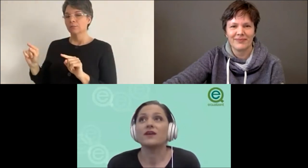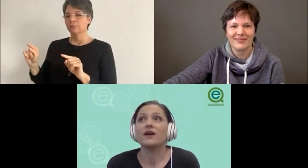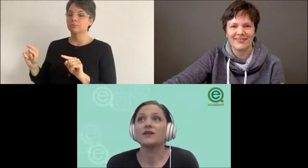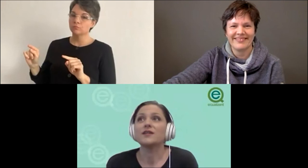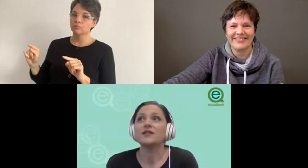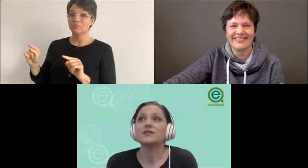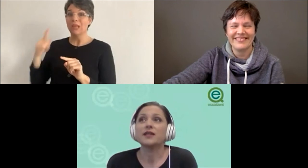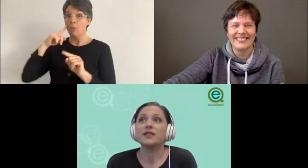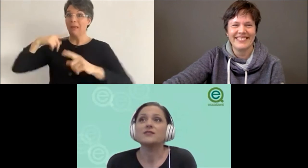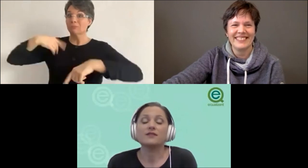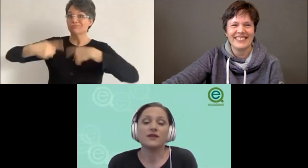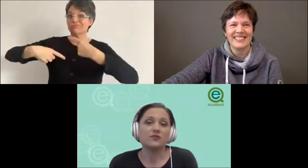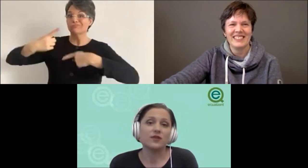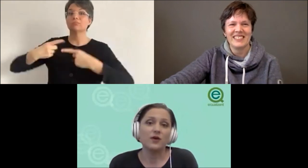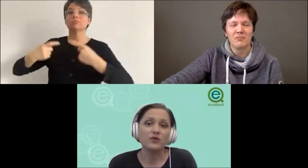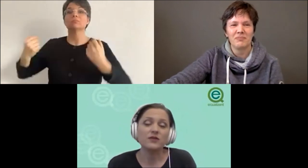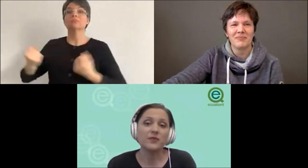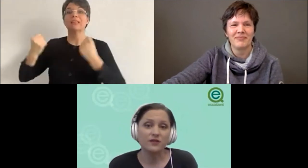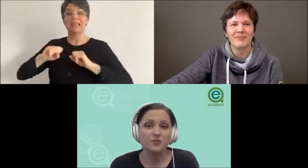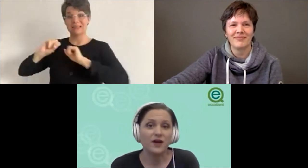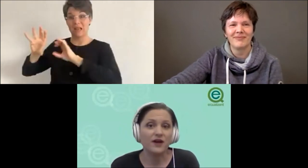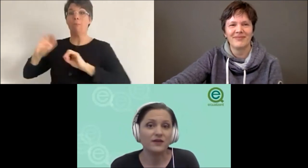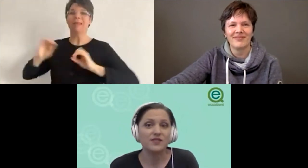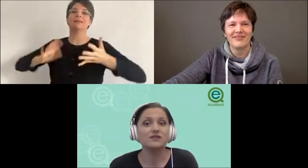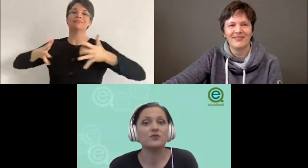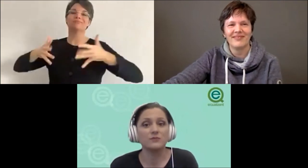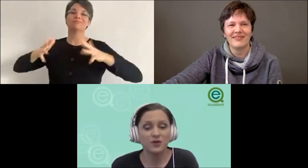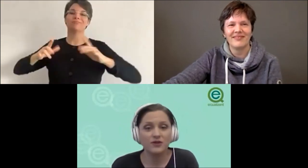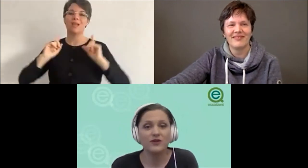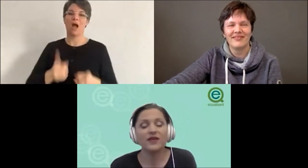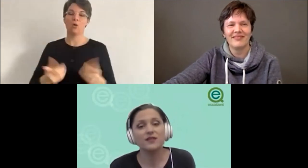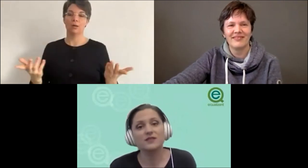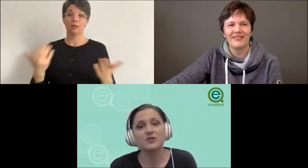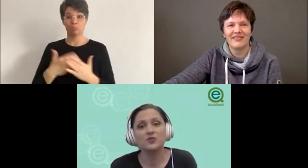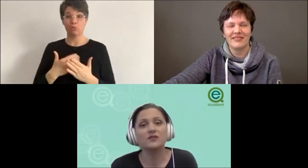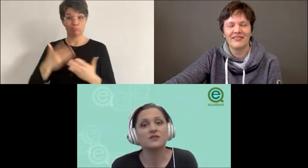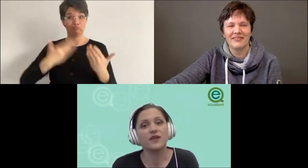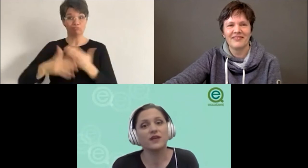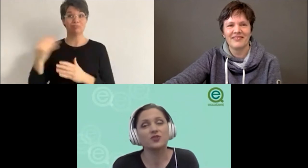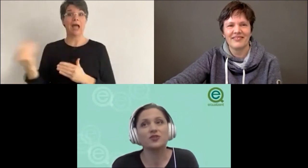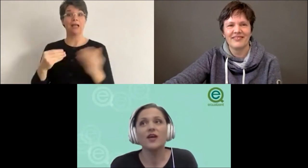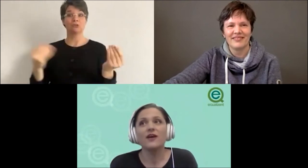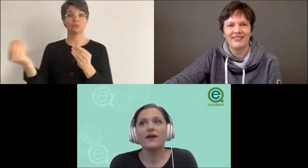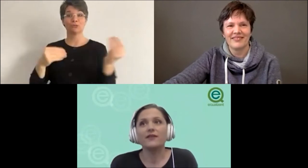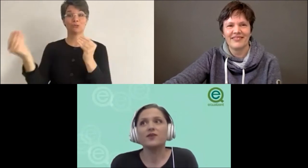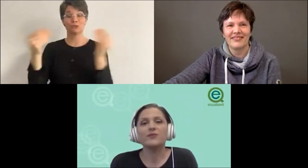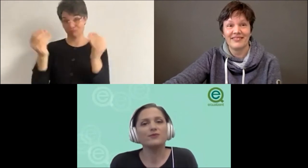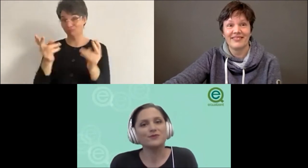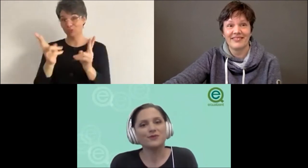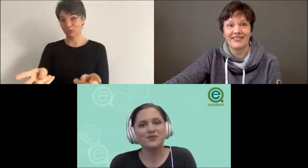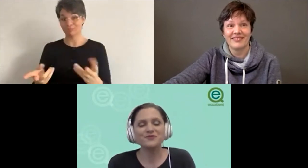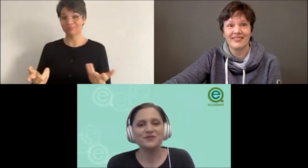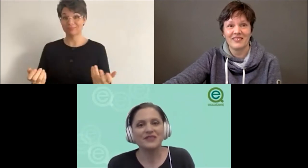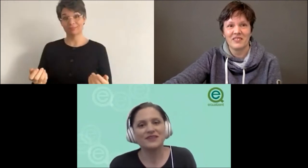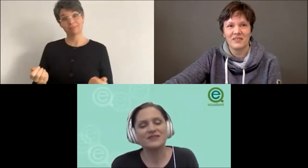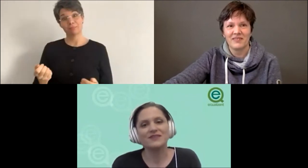erstellen wir gerade die Trainingsanleitungen auch in Gebärdensprache. Das heißt, da kommt heuer noch einiges dazu. Also es wären schon einige Minuten